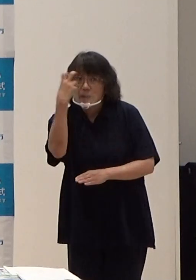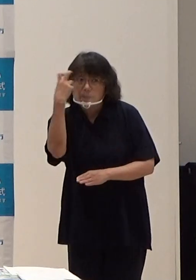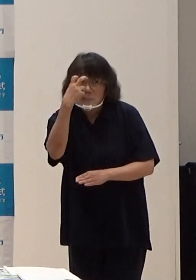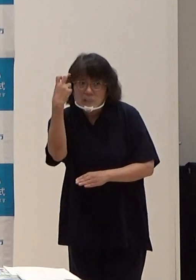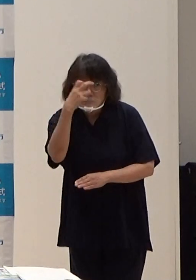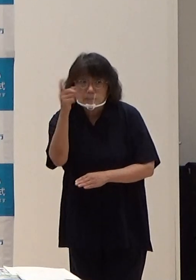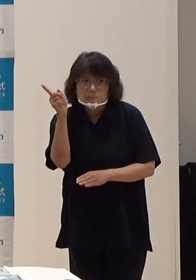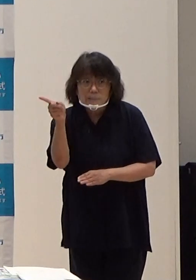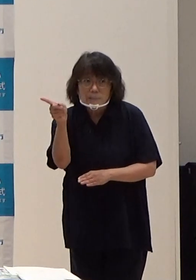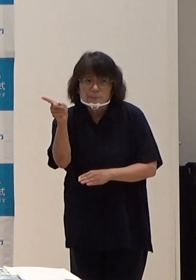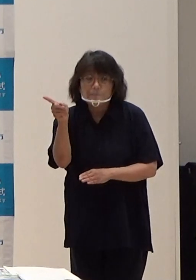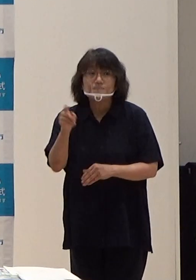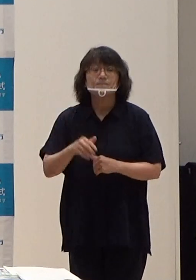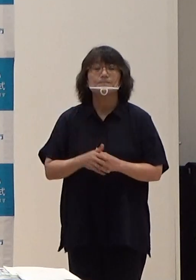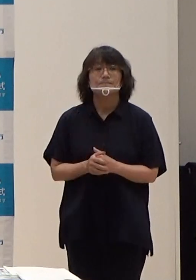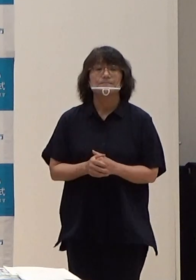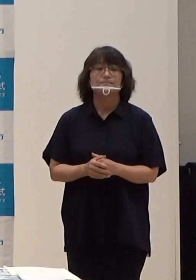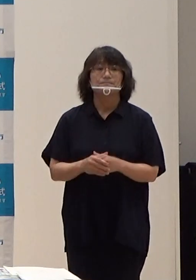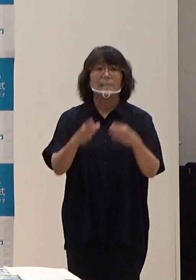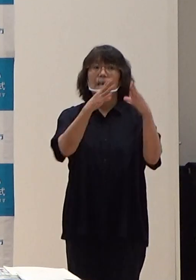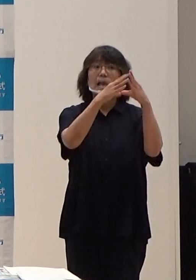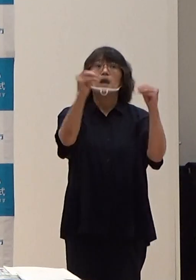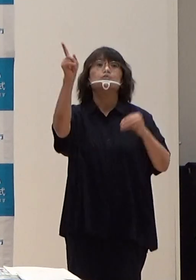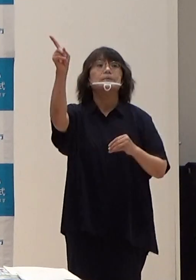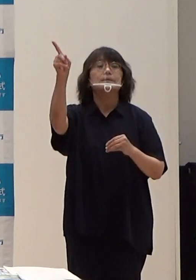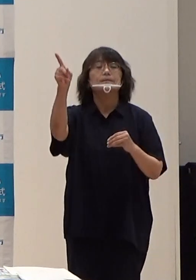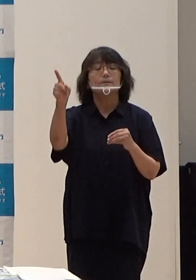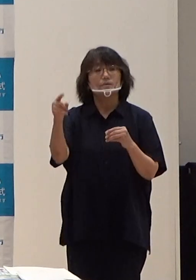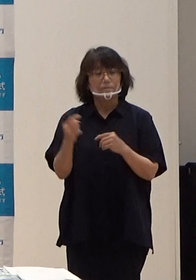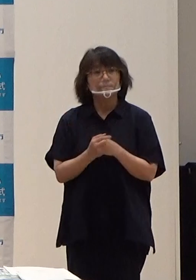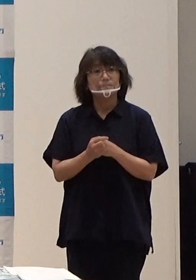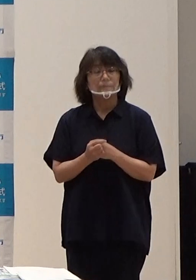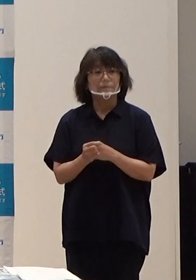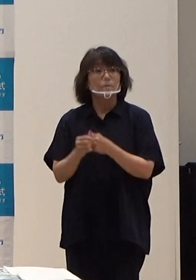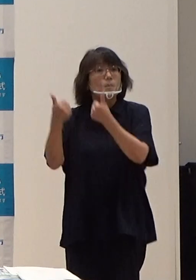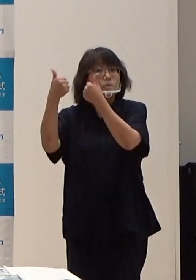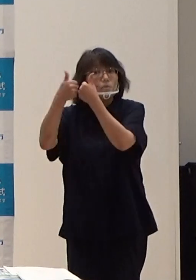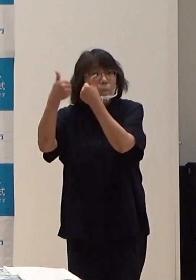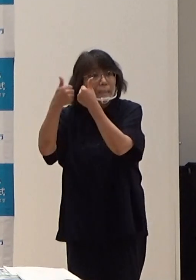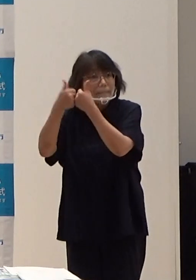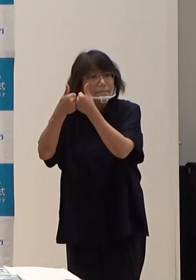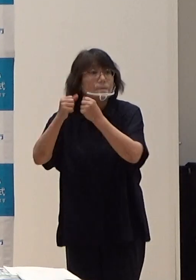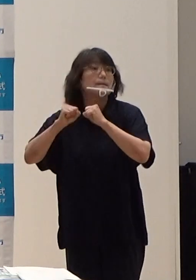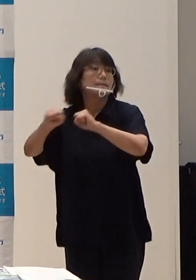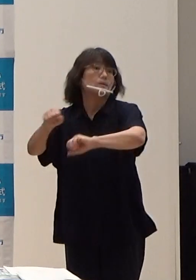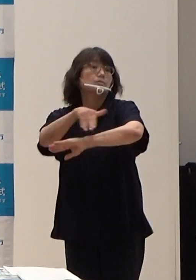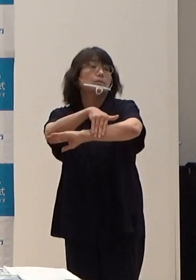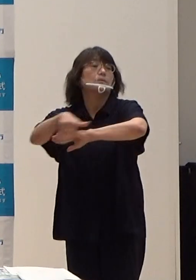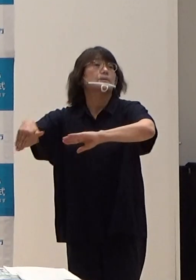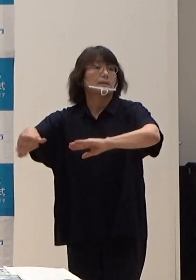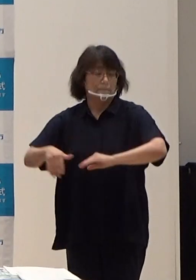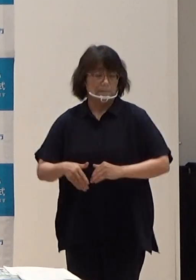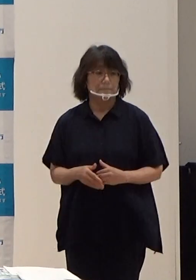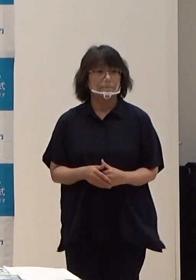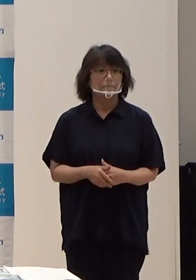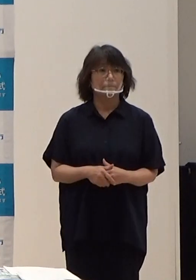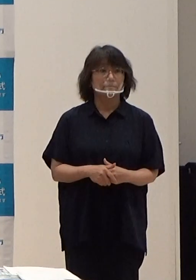ら、また国ともお話をさせていただける所存でございます。